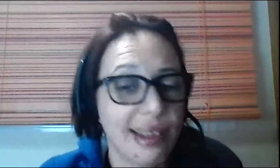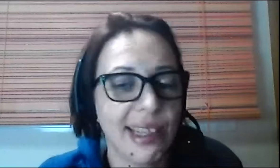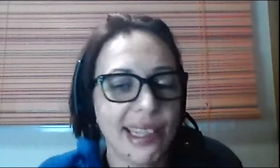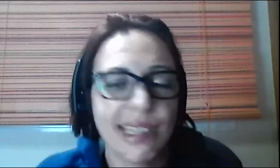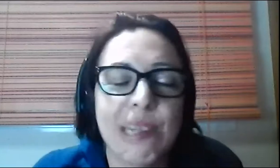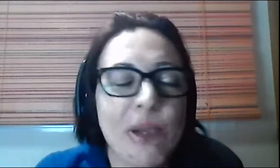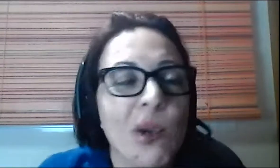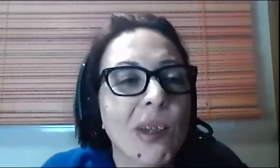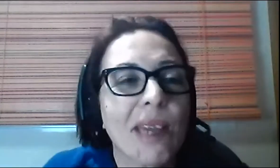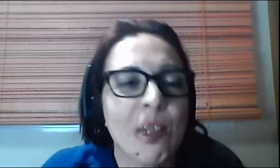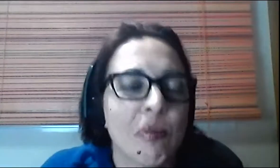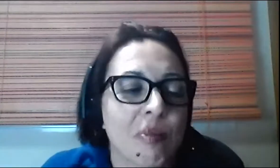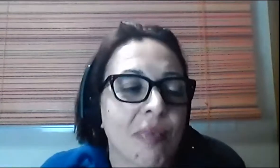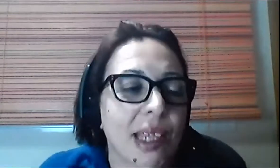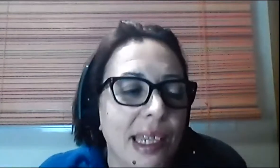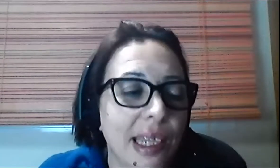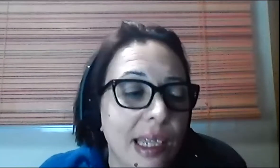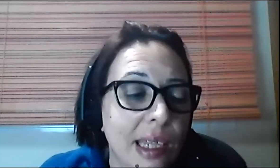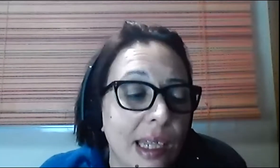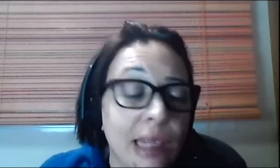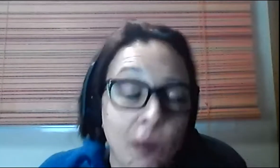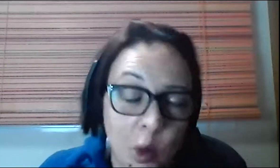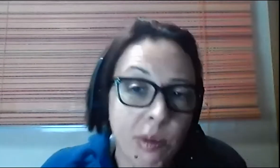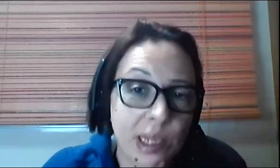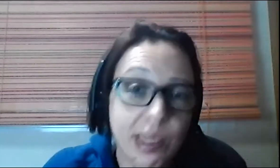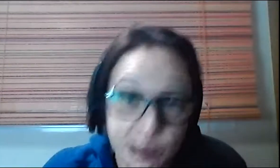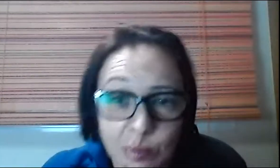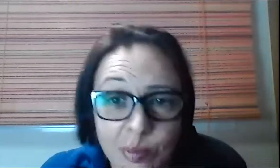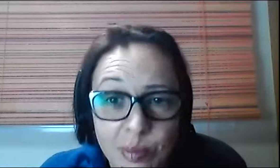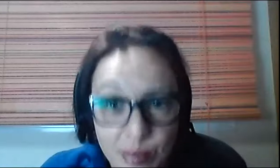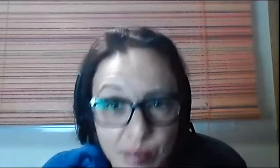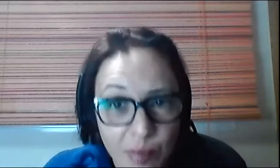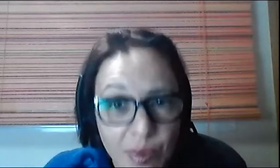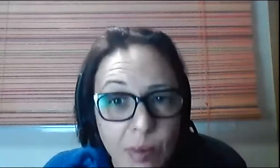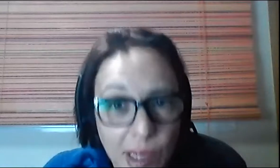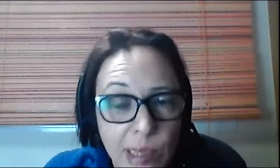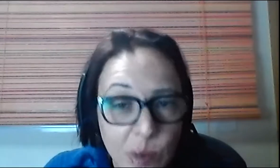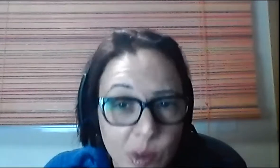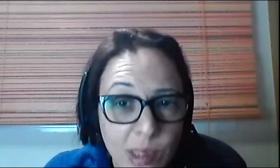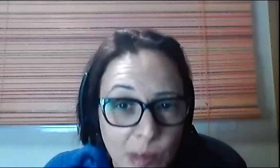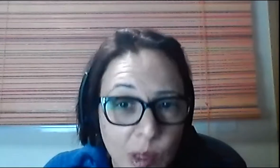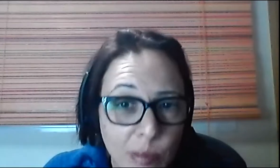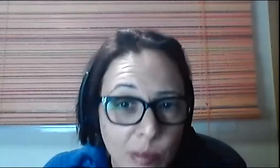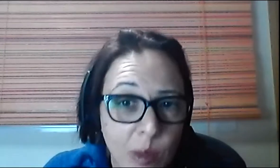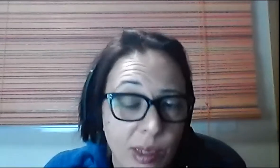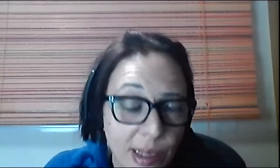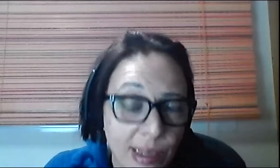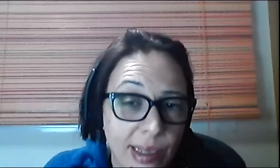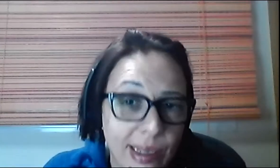trabajar y vino lo que vino, el trabajo con familias. Sí. ¿Vale? Y hemos también